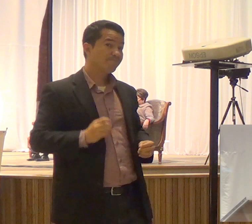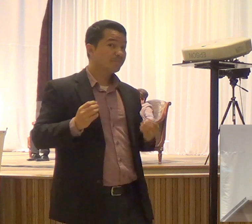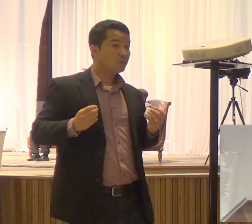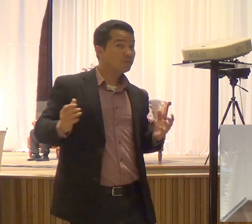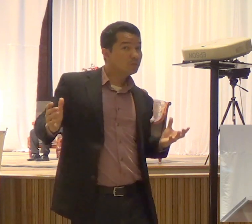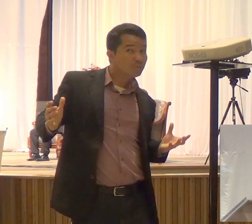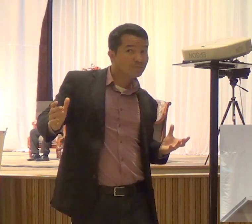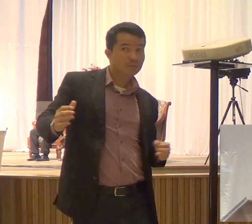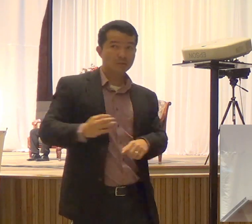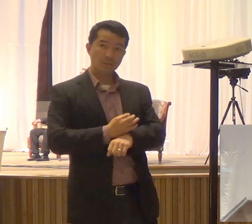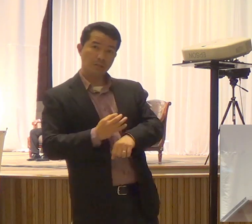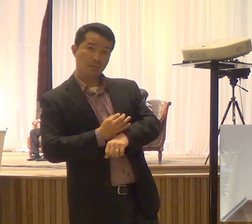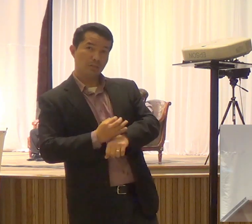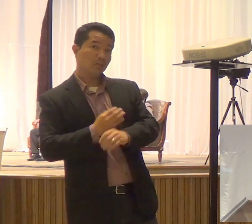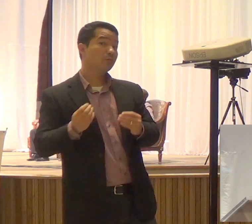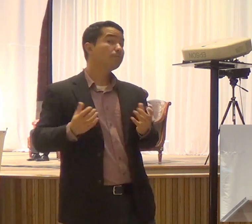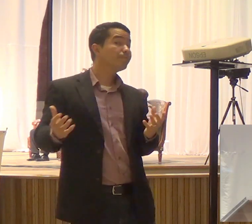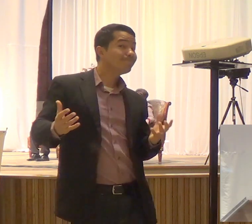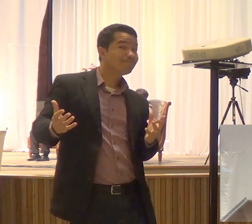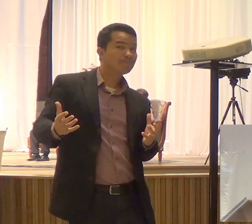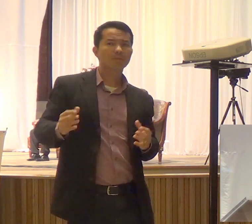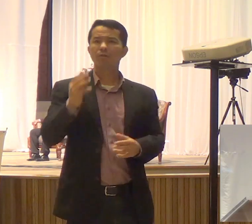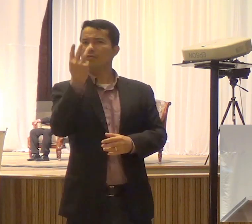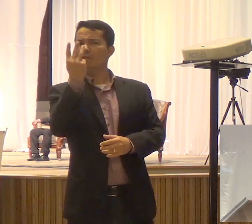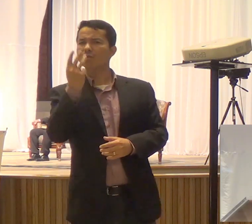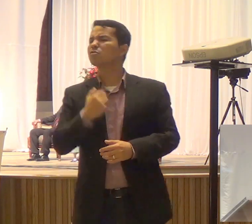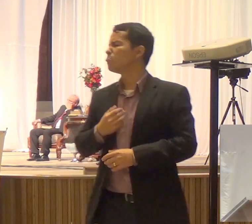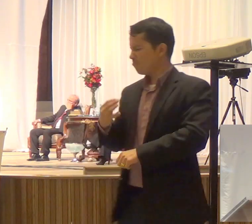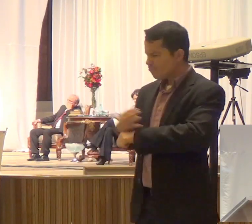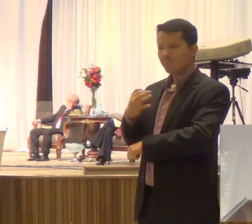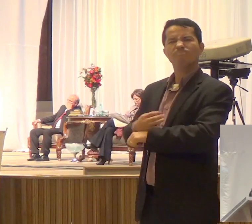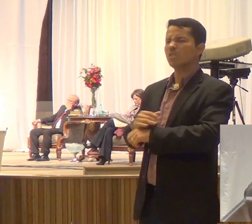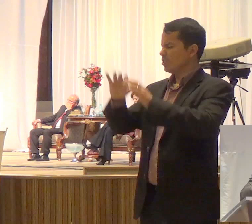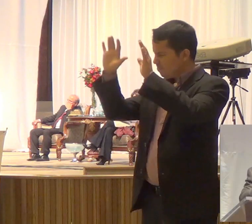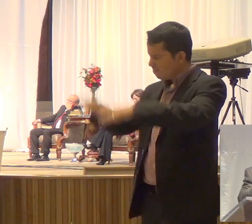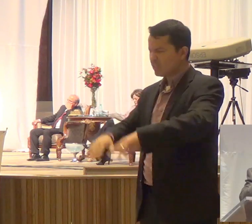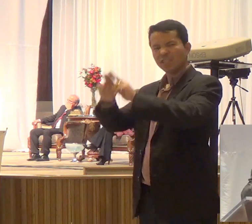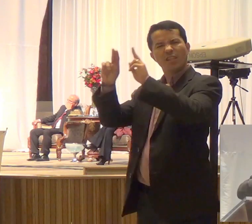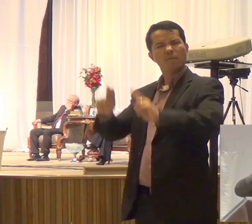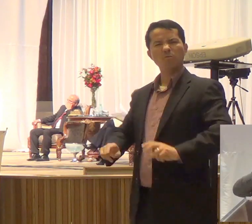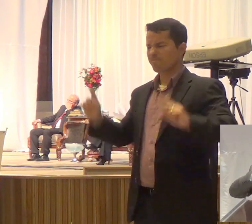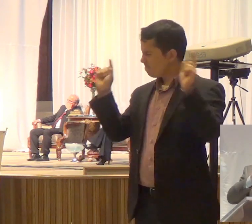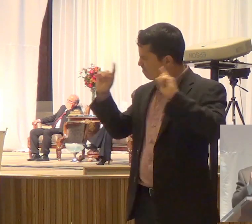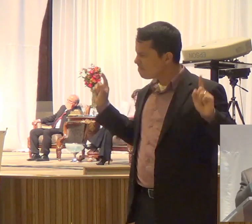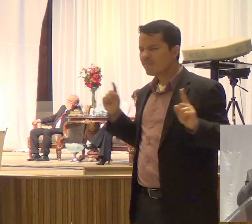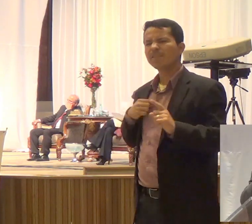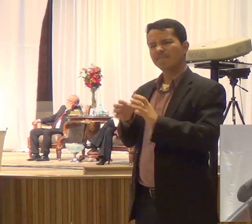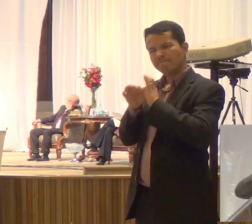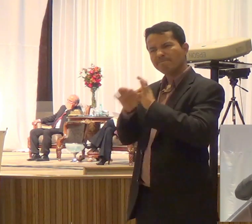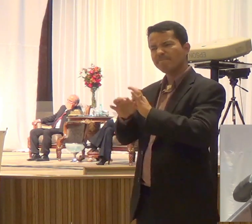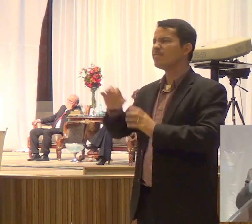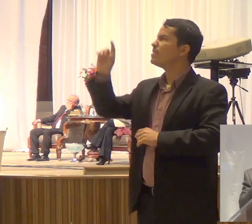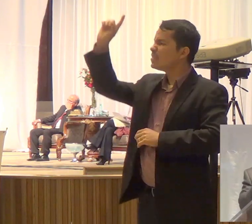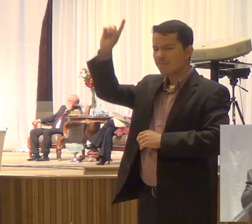aí resistir. Eles resistem, eles ficam firmes, eles eram videira